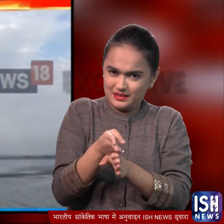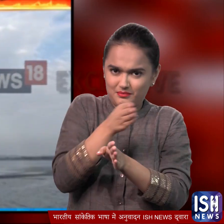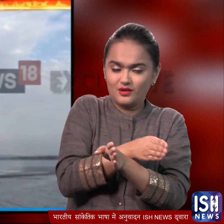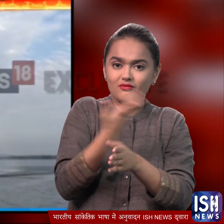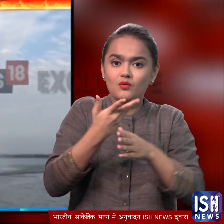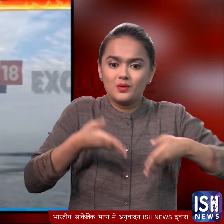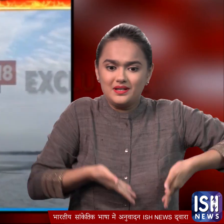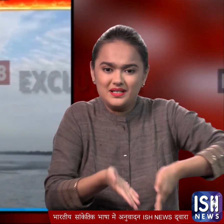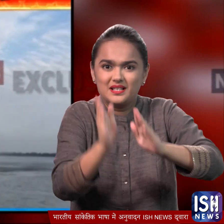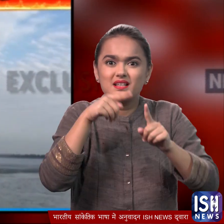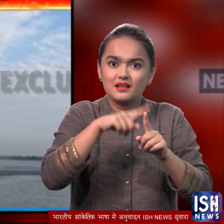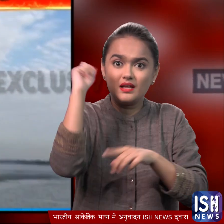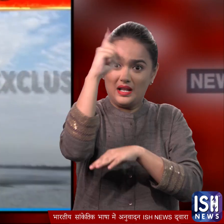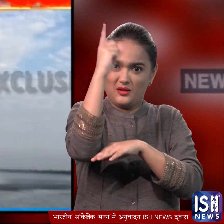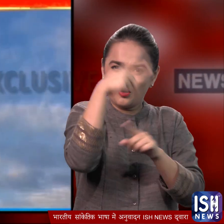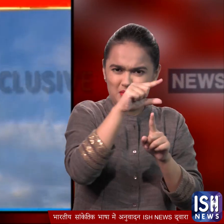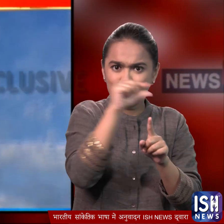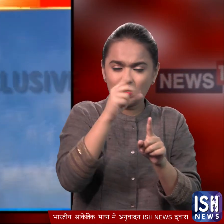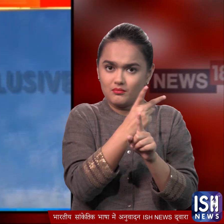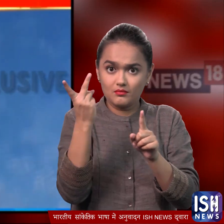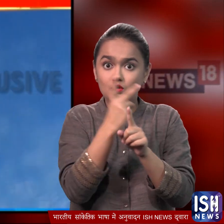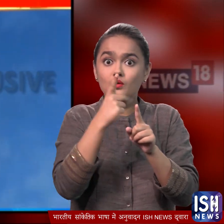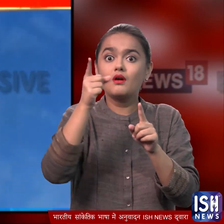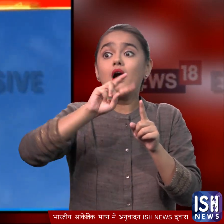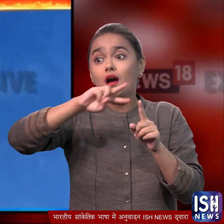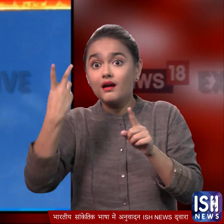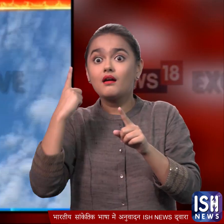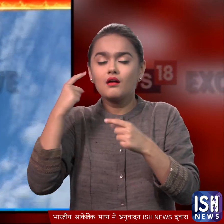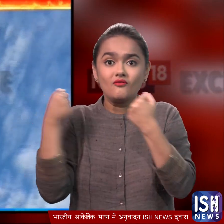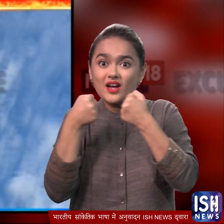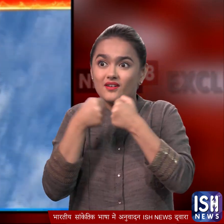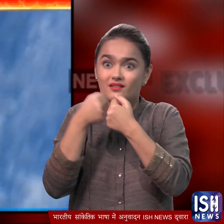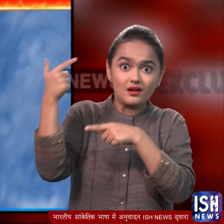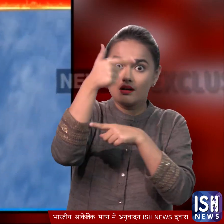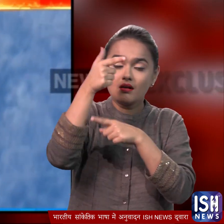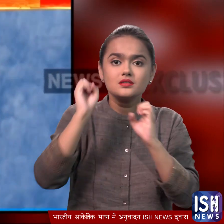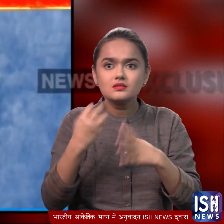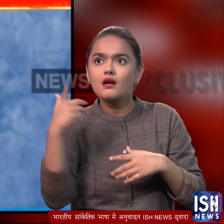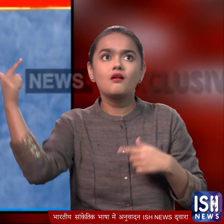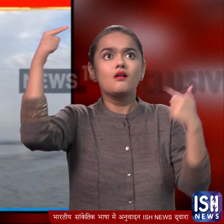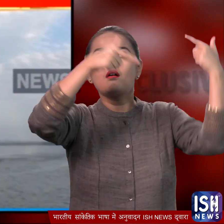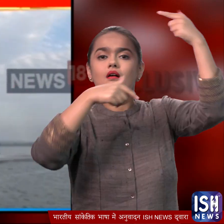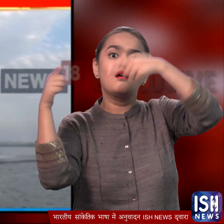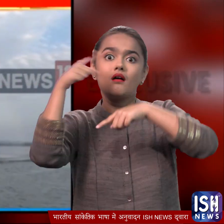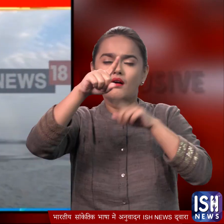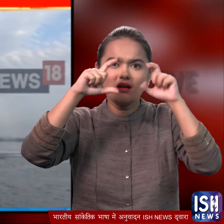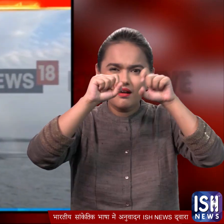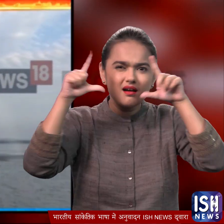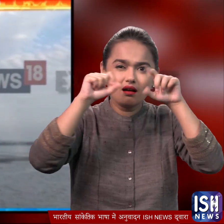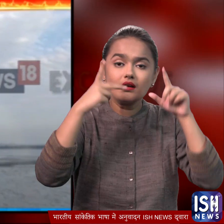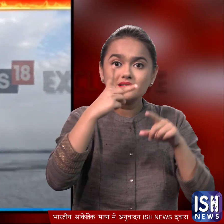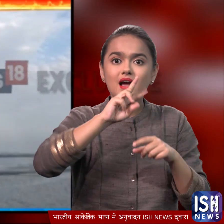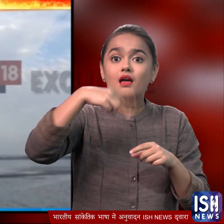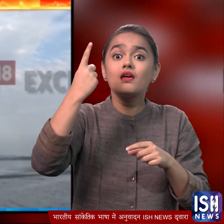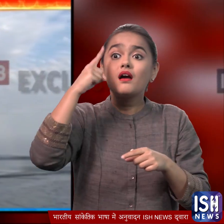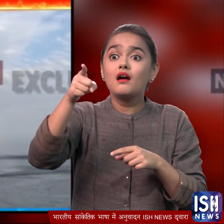लेकिन इससे पहले सुखना लेक पर चिनूक हेलीकॉप्टर और रफाल विमान समेत दूसरे लड़ाकू विमानों ने आसमान में अभ्यास किया। वहां से जो तस्वीरें सामने